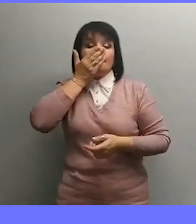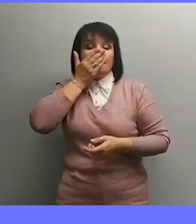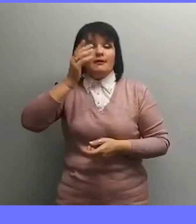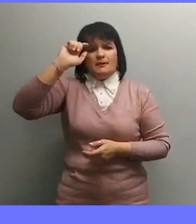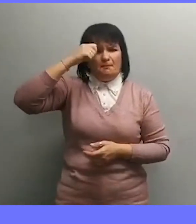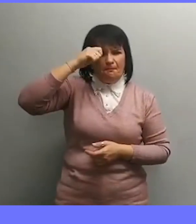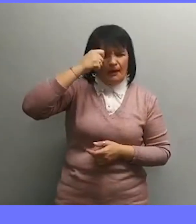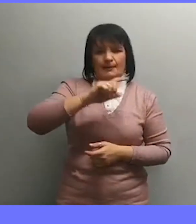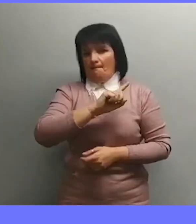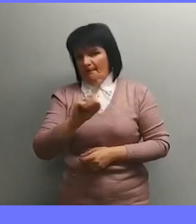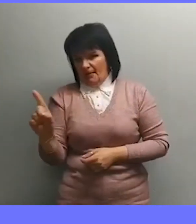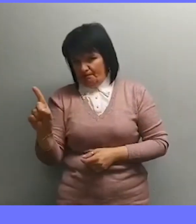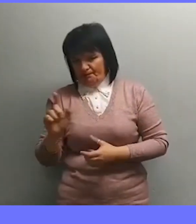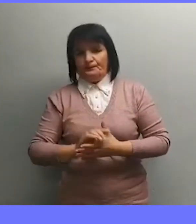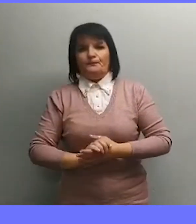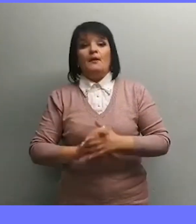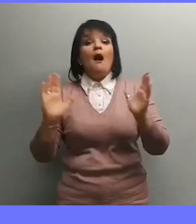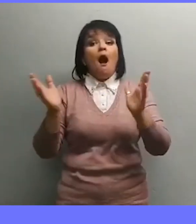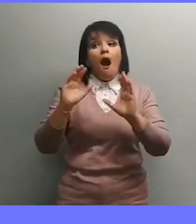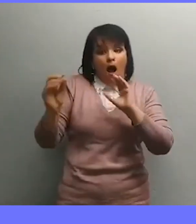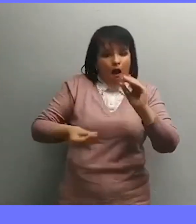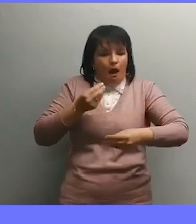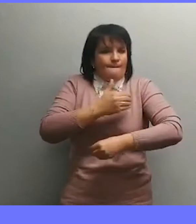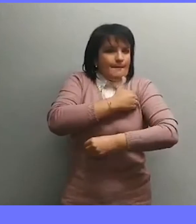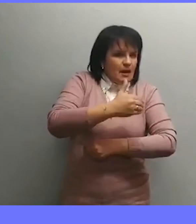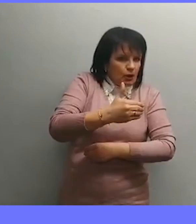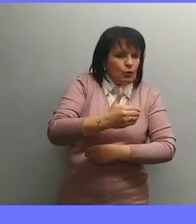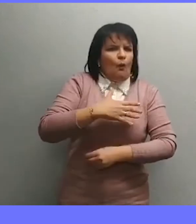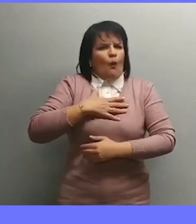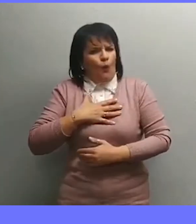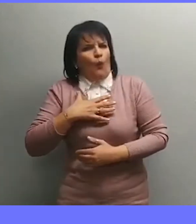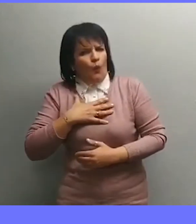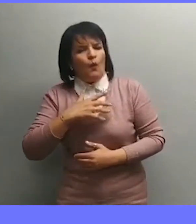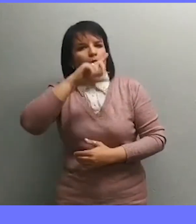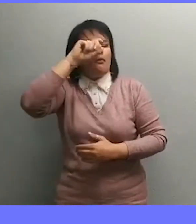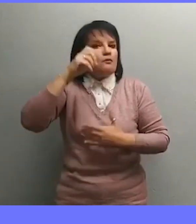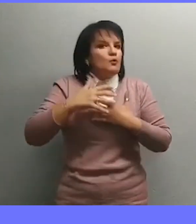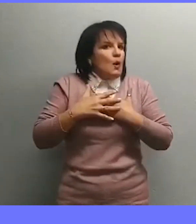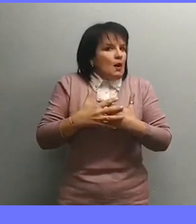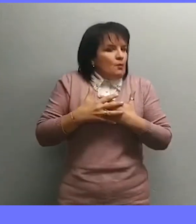πληττόμενη περιοχή, επικοινωνούμε με τον γιατρό μας ή με τον ΕΟΔΗ και παραμένουμε στο σπίτι μας.